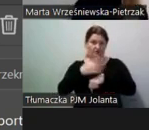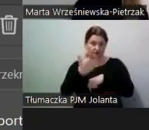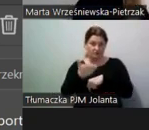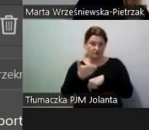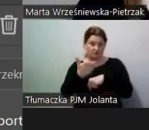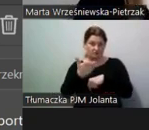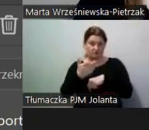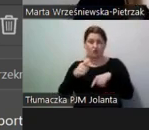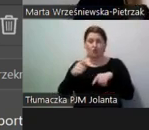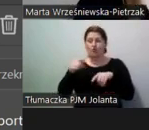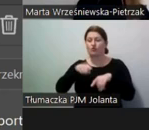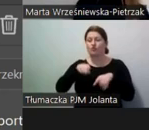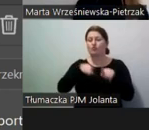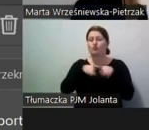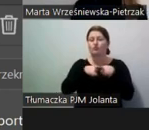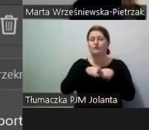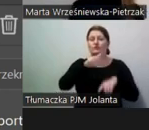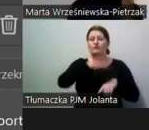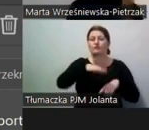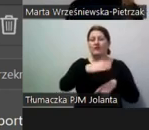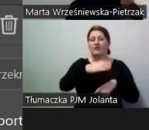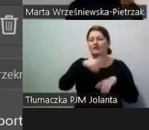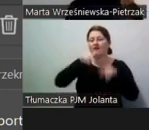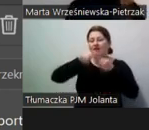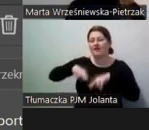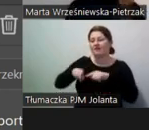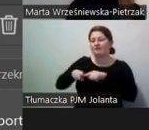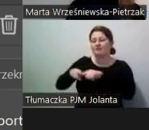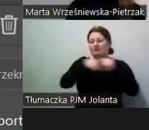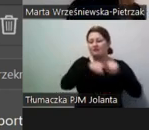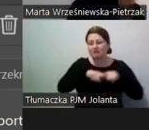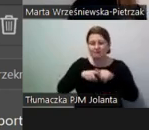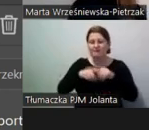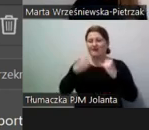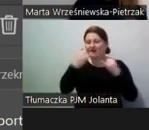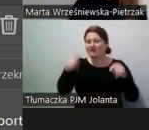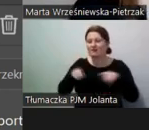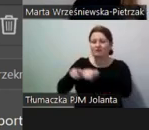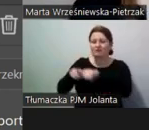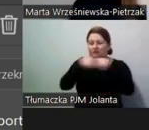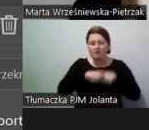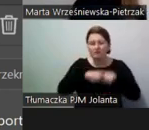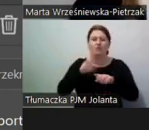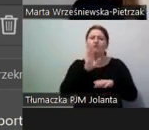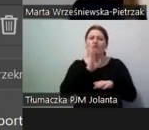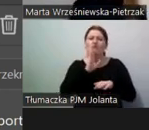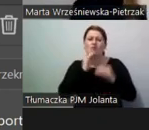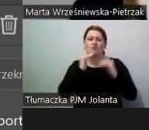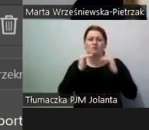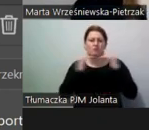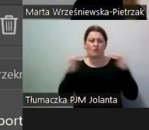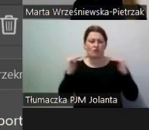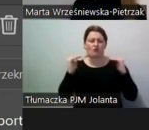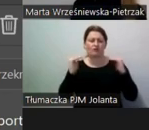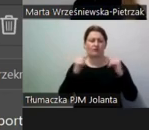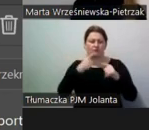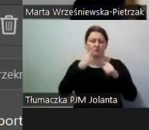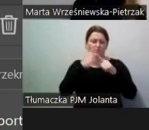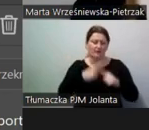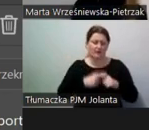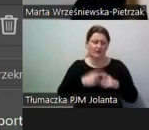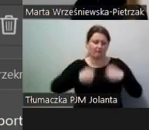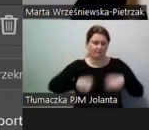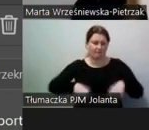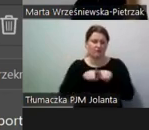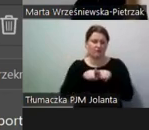swoich rówieśników w taki sposób typowy, że inni rówieśnicy w podobny sposób, na podobnym poziomie ten test